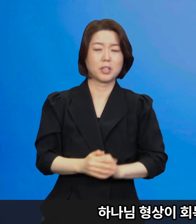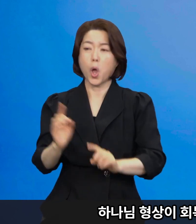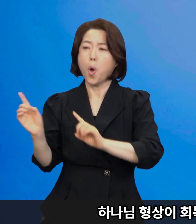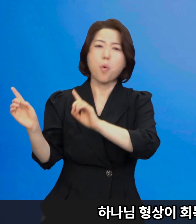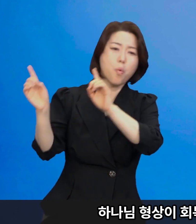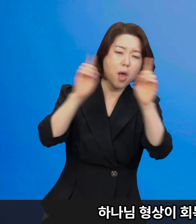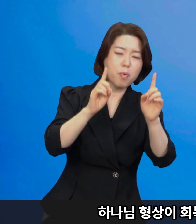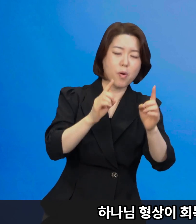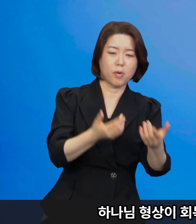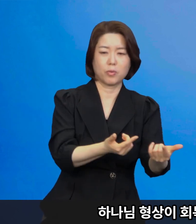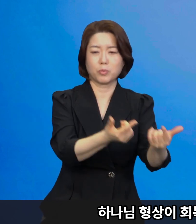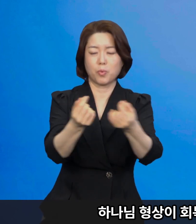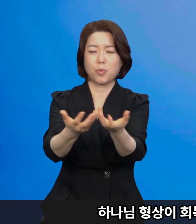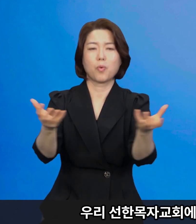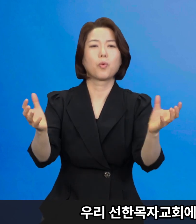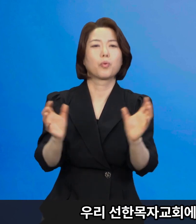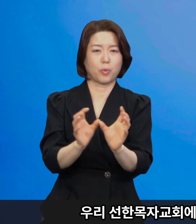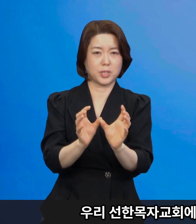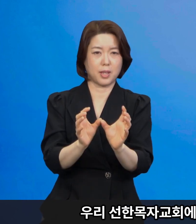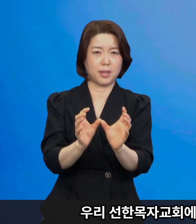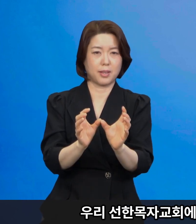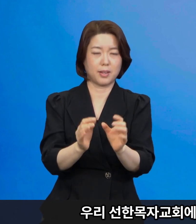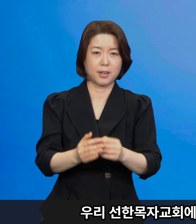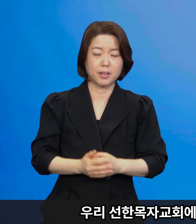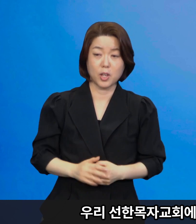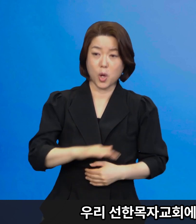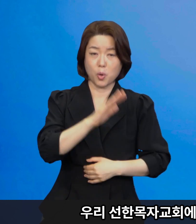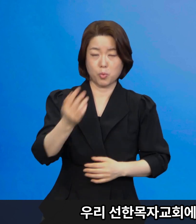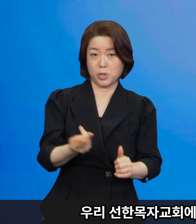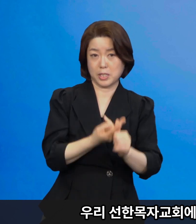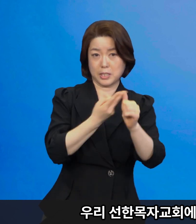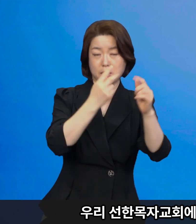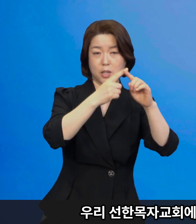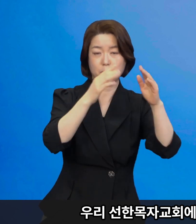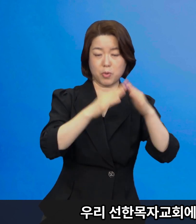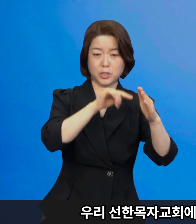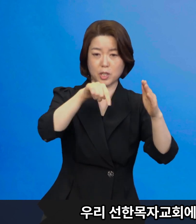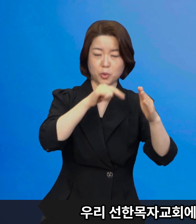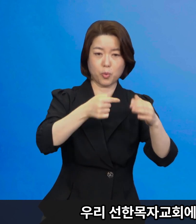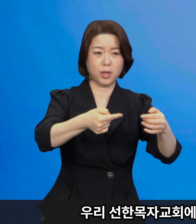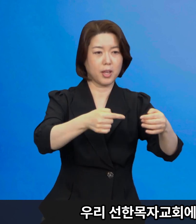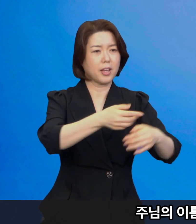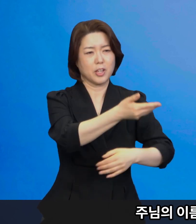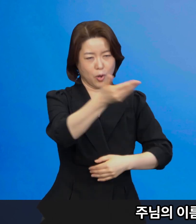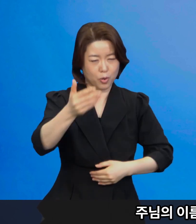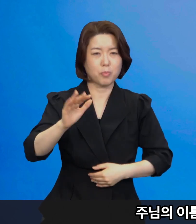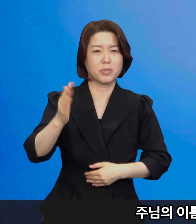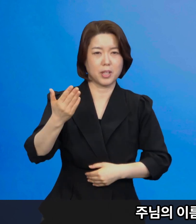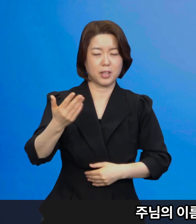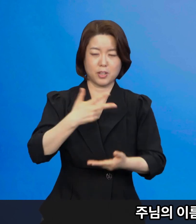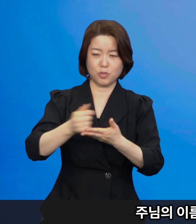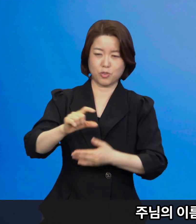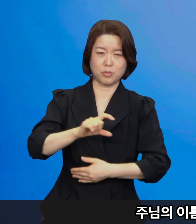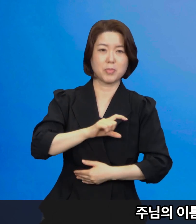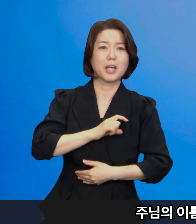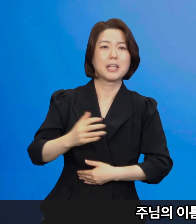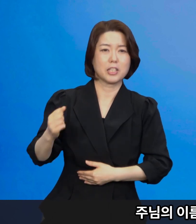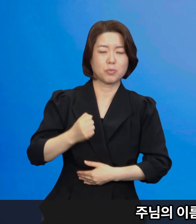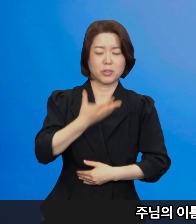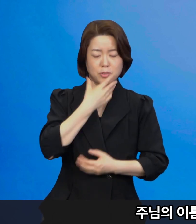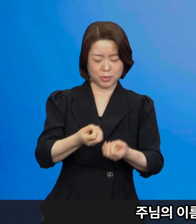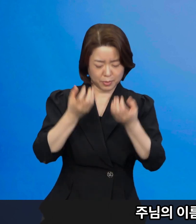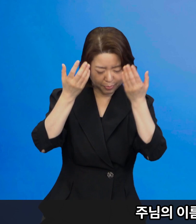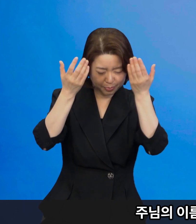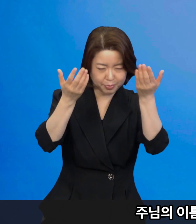회복되는 공동체, 우리 선한목자교회에 속한 모든 교우들 되시기를 주님의 이름으로